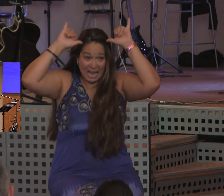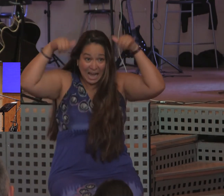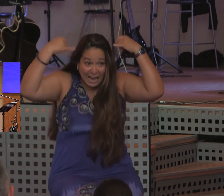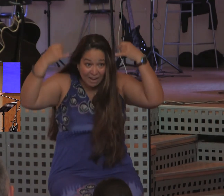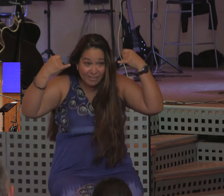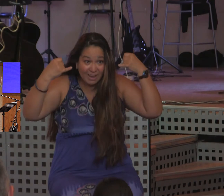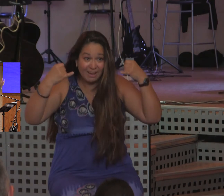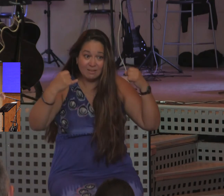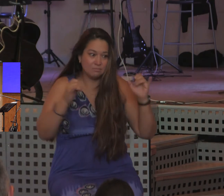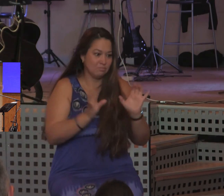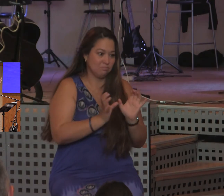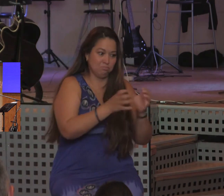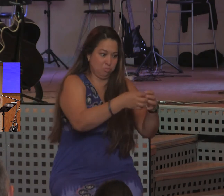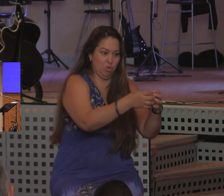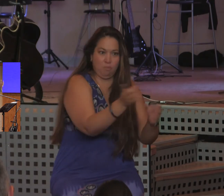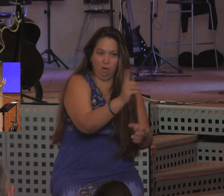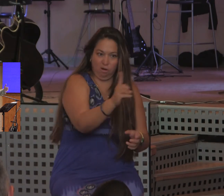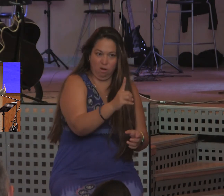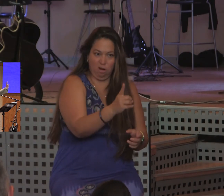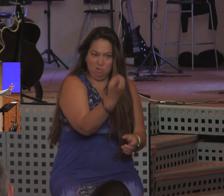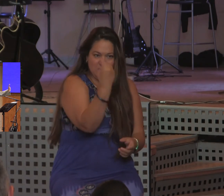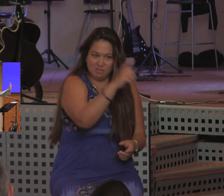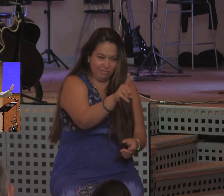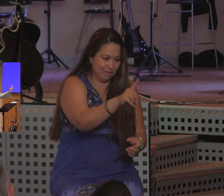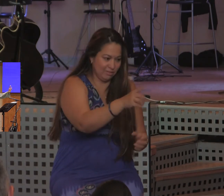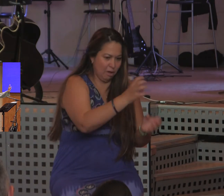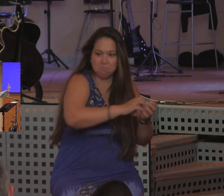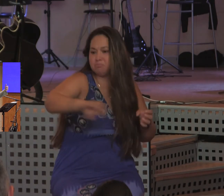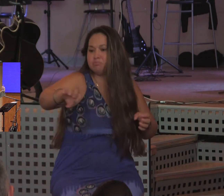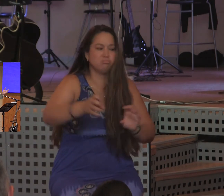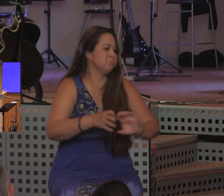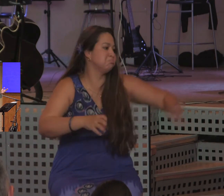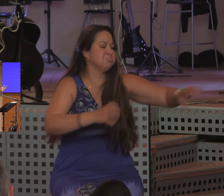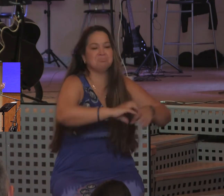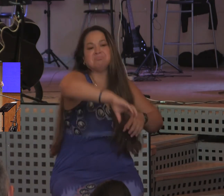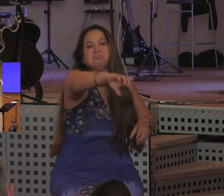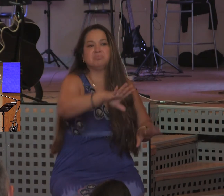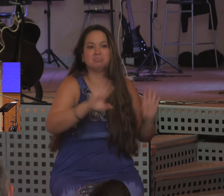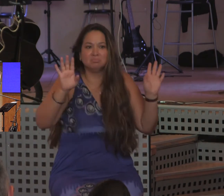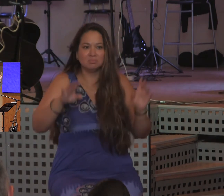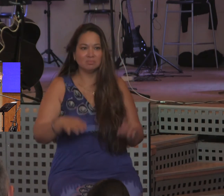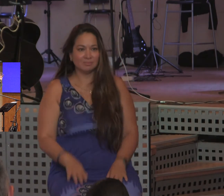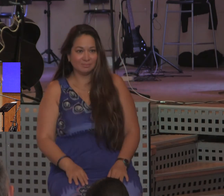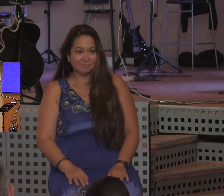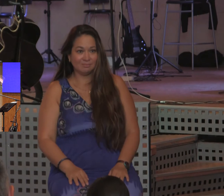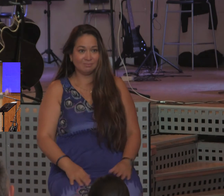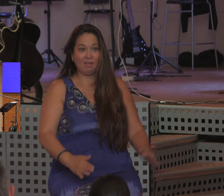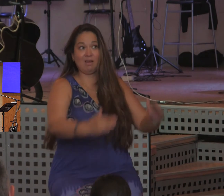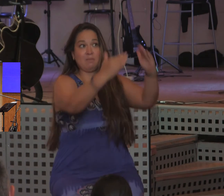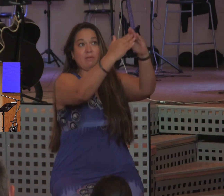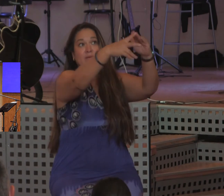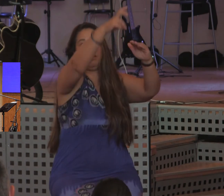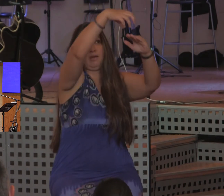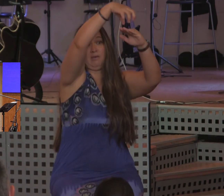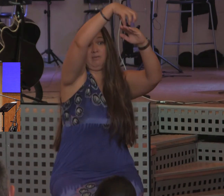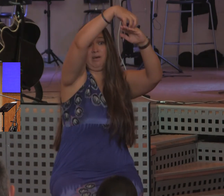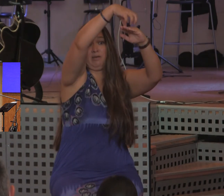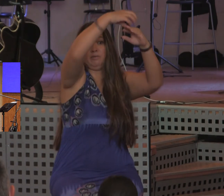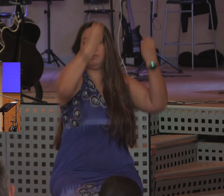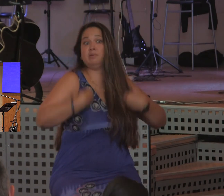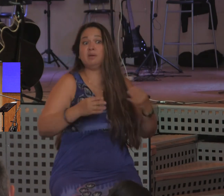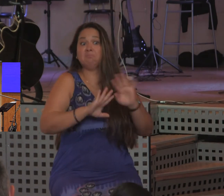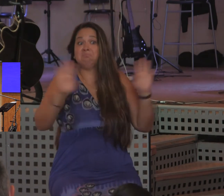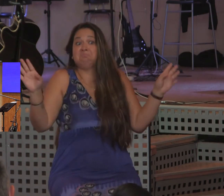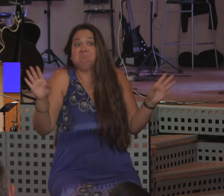De hecho, habéis visto reportajes por esos en la televisión, hay cabras que pueden vivir en los montes solas, sin que nadie las